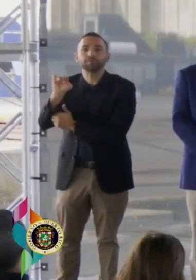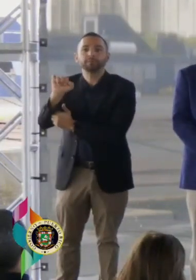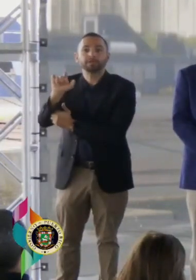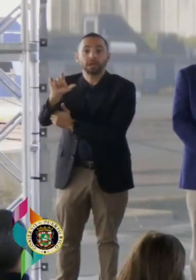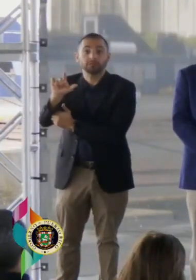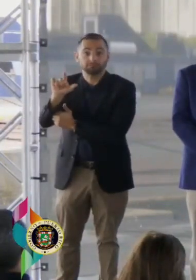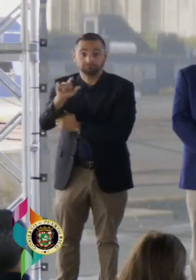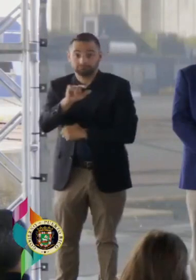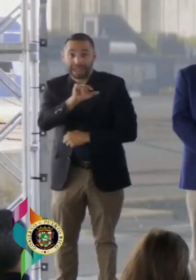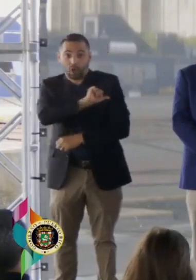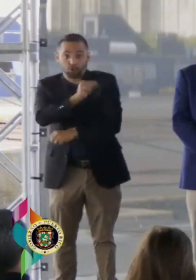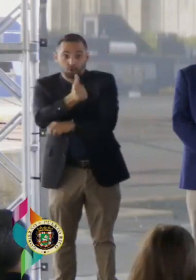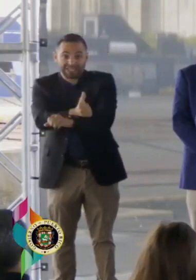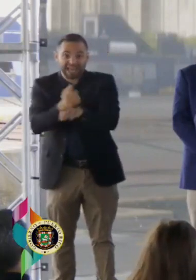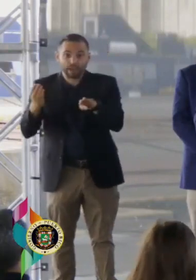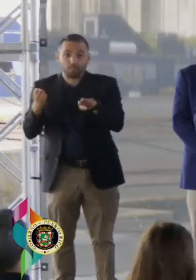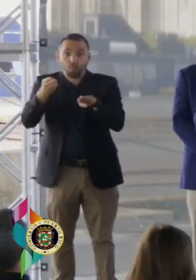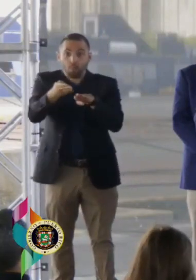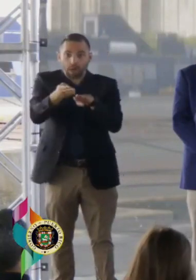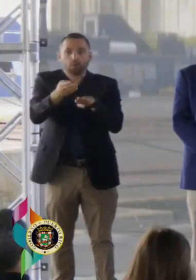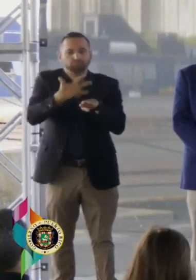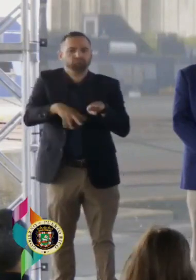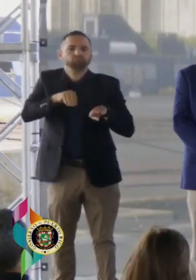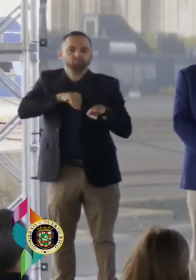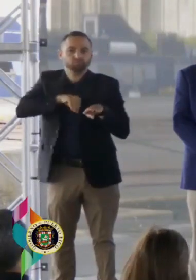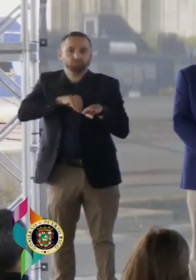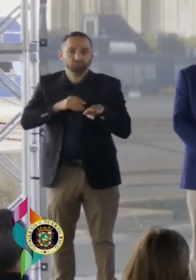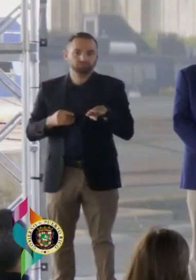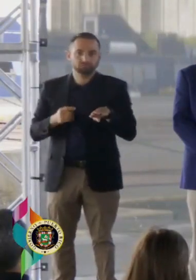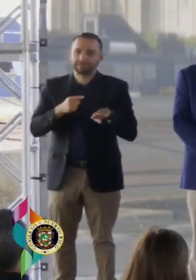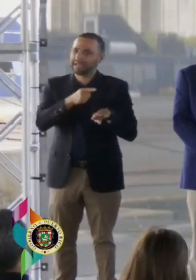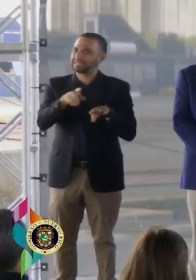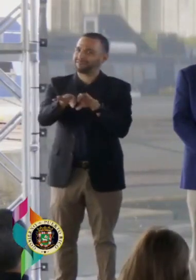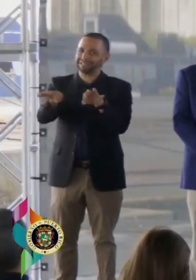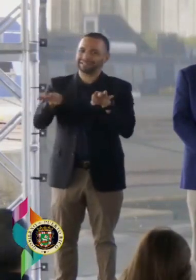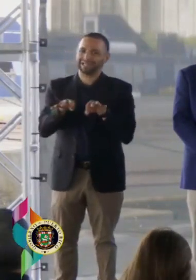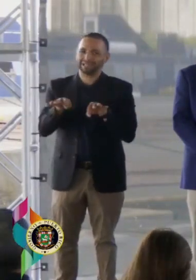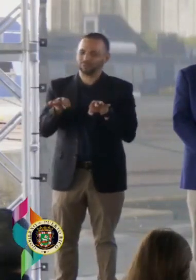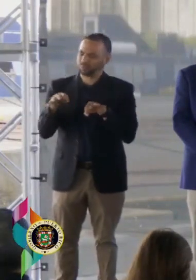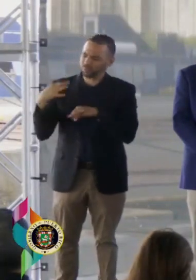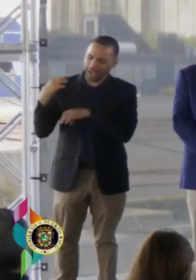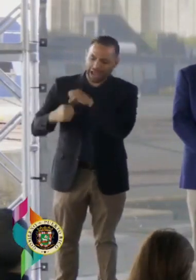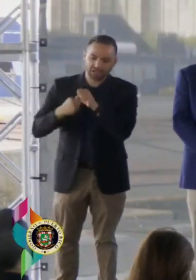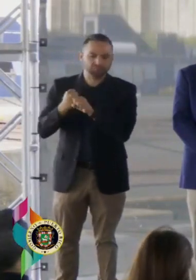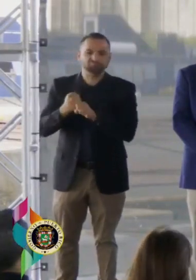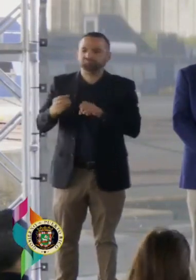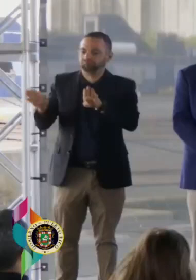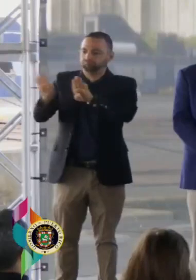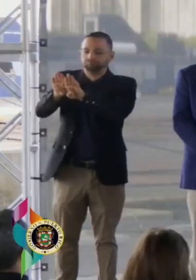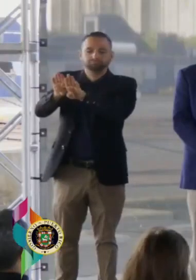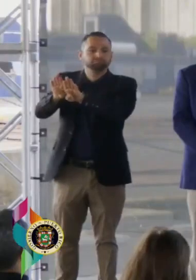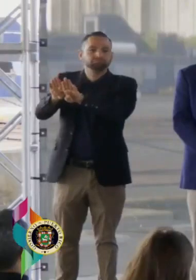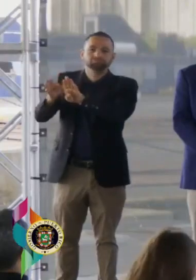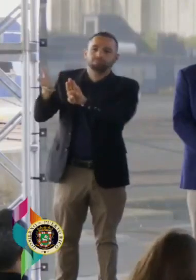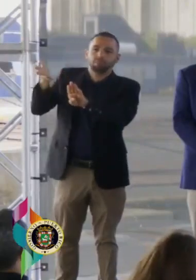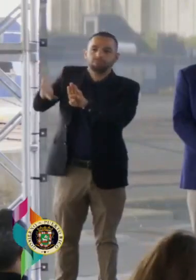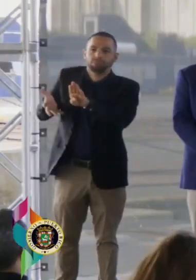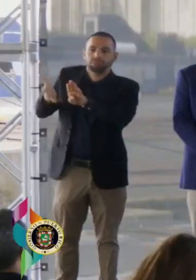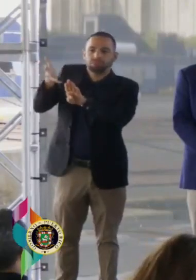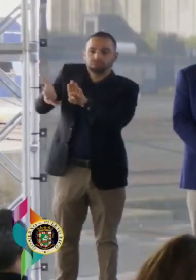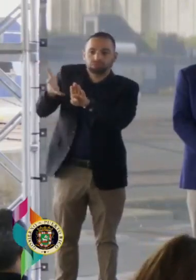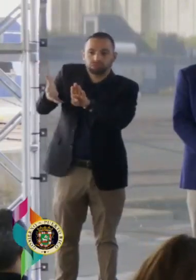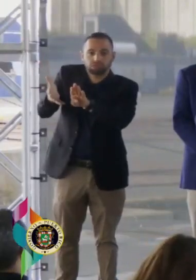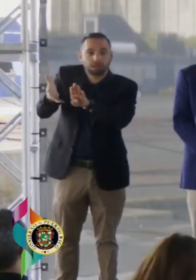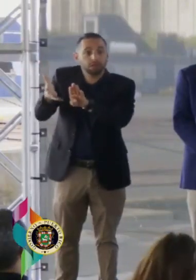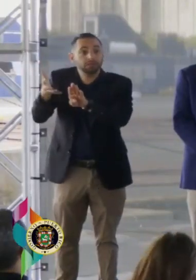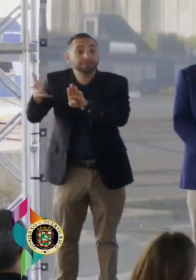Rico cuyas facilidades en su mayoría llevan años clausuradas la única parte en uso es